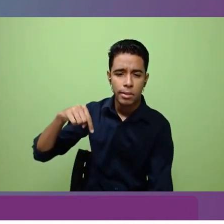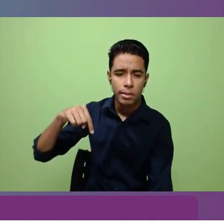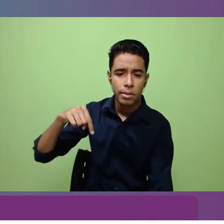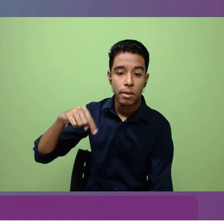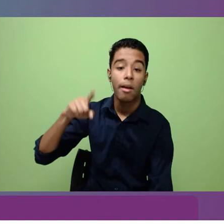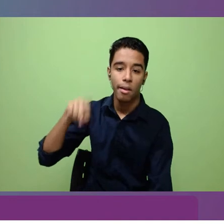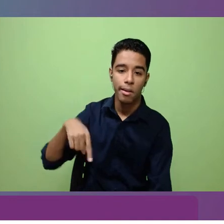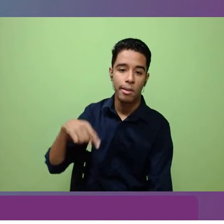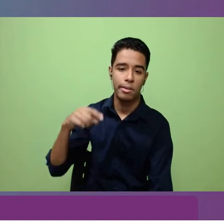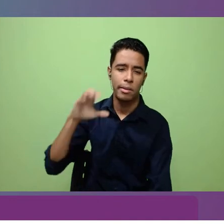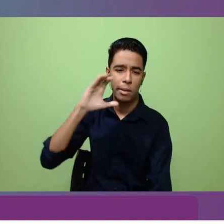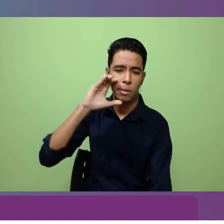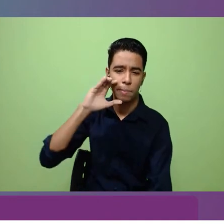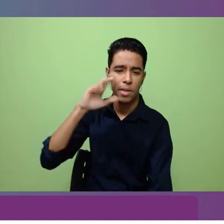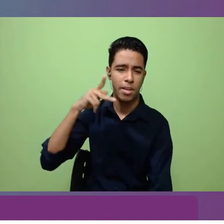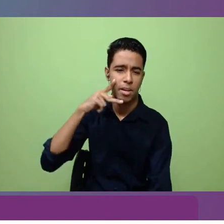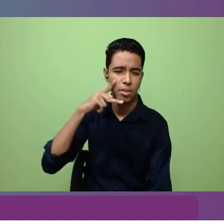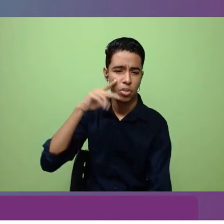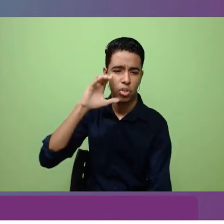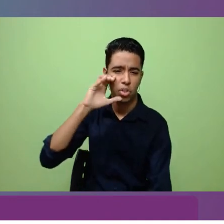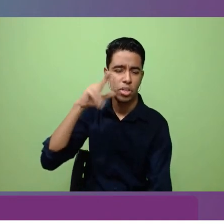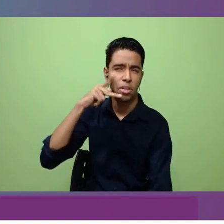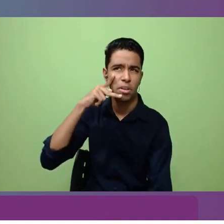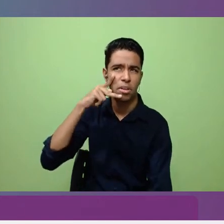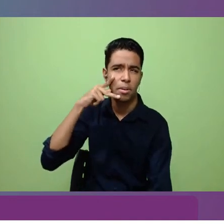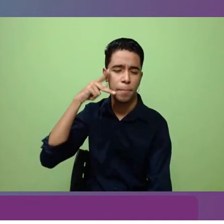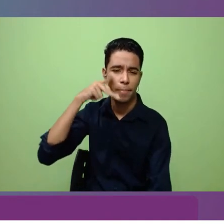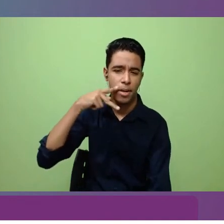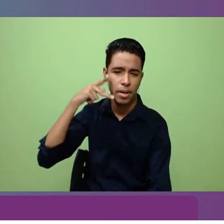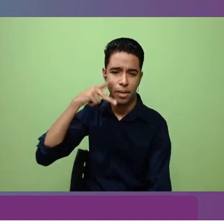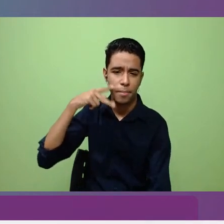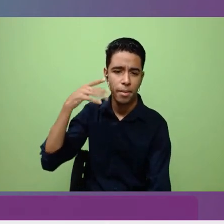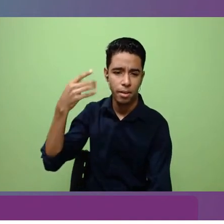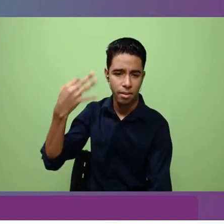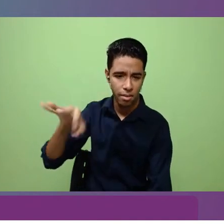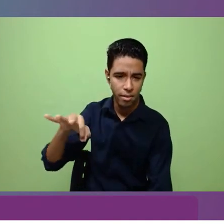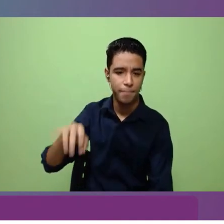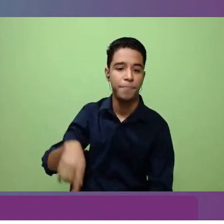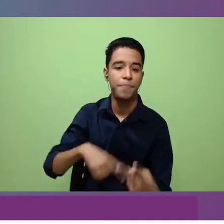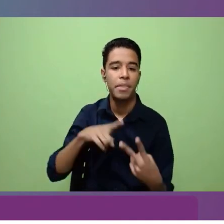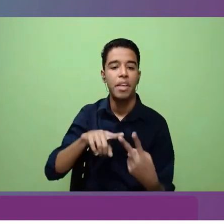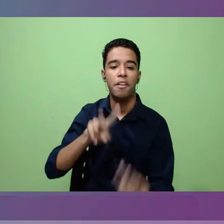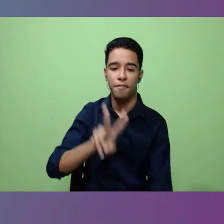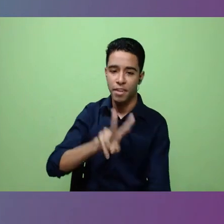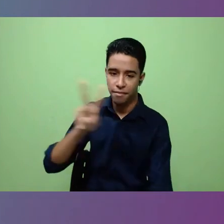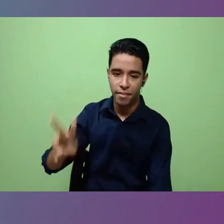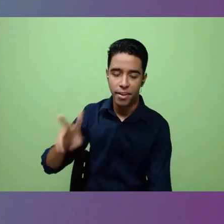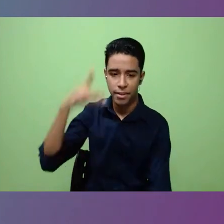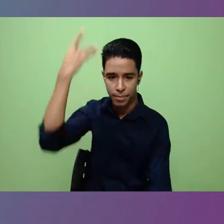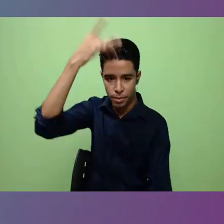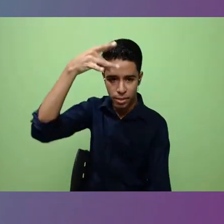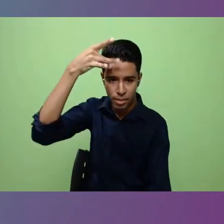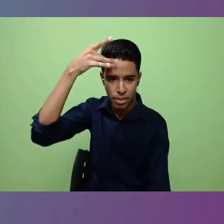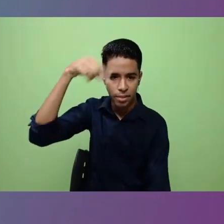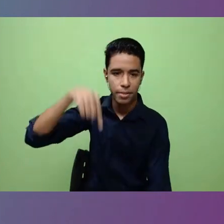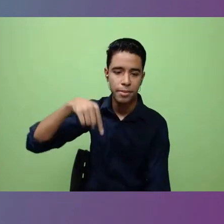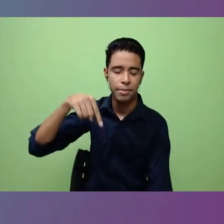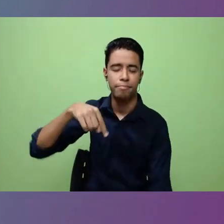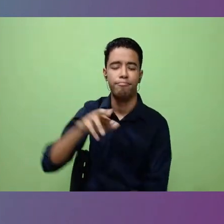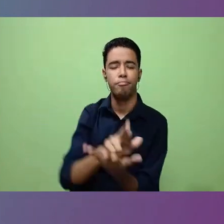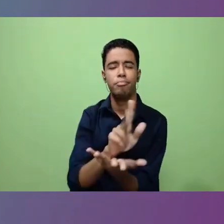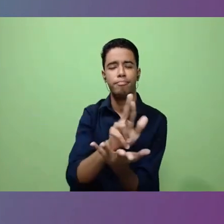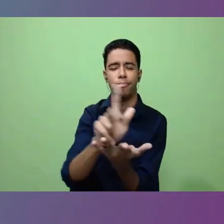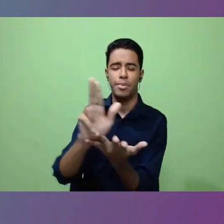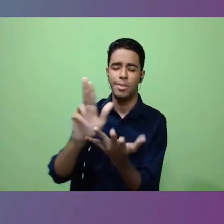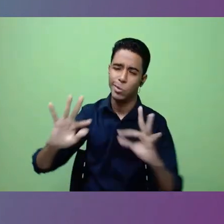no Paraíba. Paraíba, isso. Vila Velha no Espírito Santo, São Gonçalo. Sejam todos